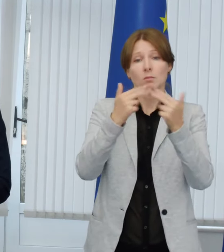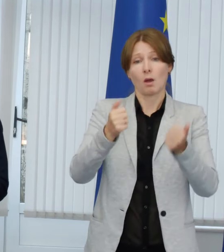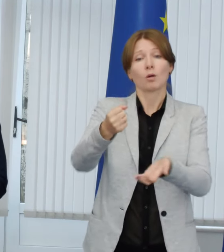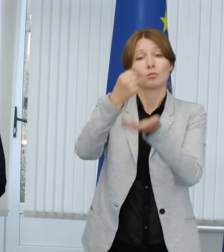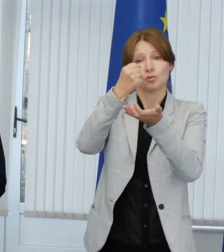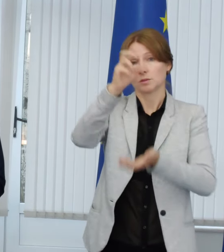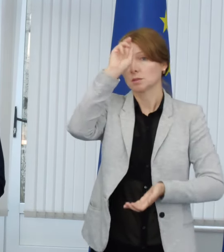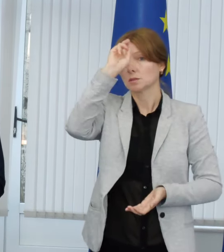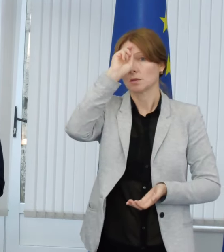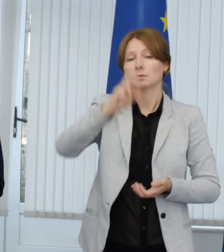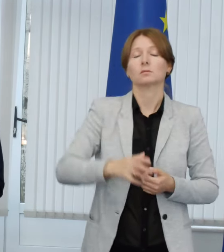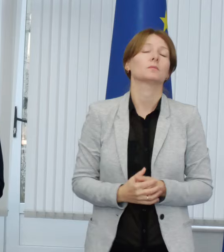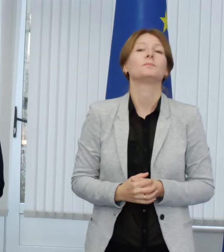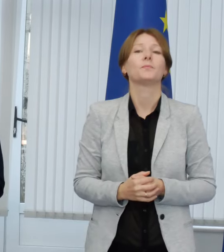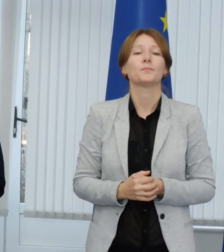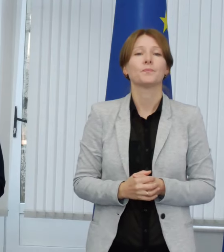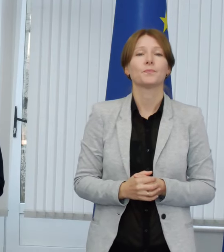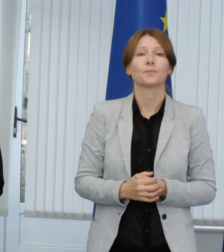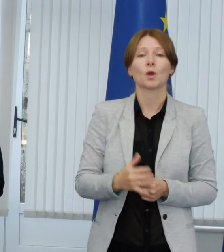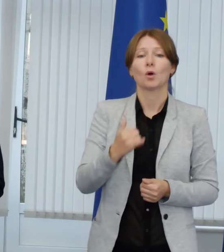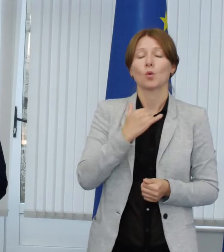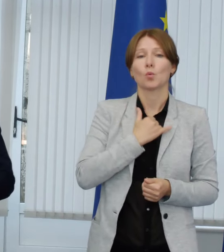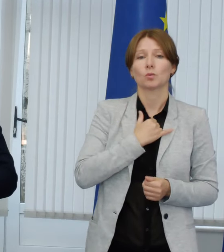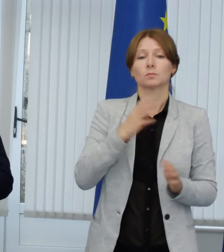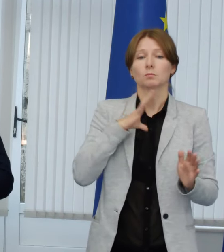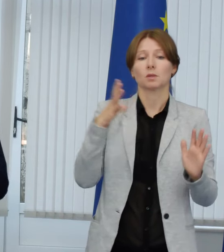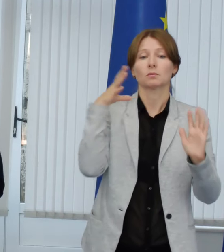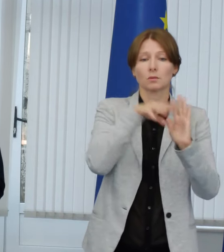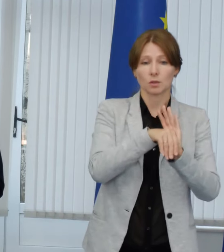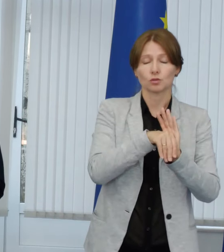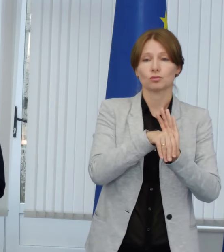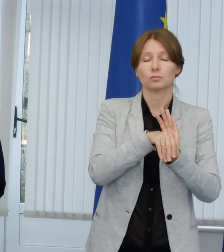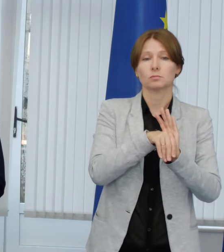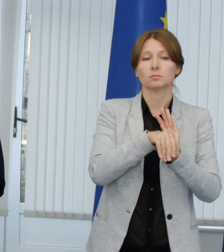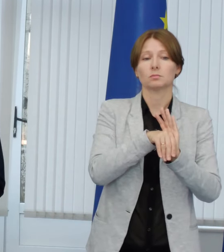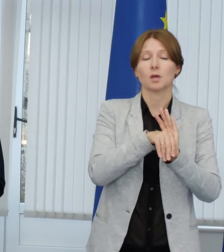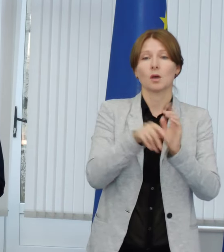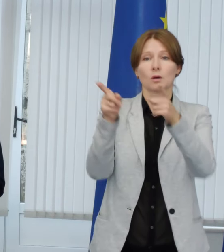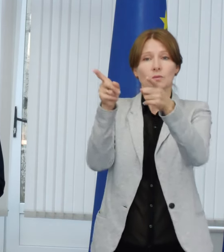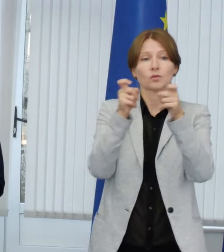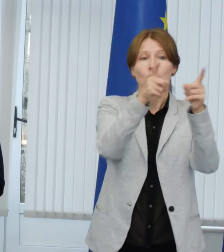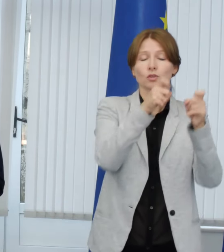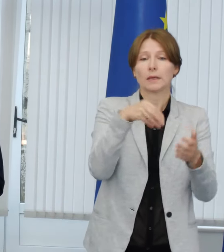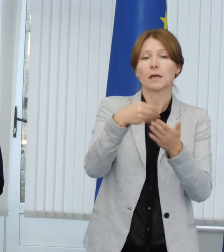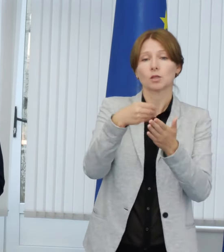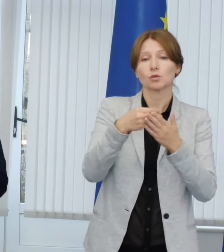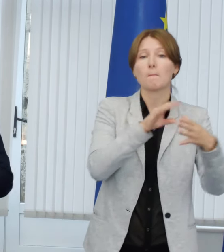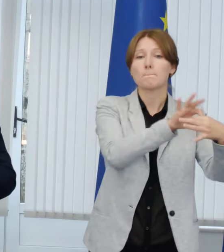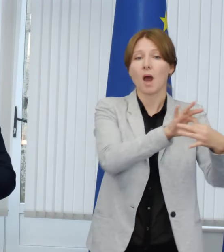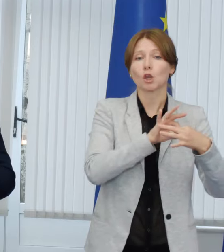de stat, pentru că am avut inclusiv și am putut să mobilizăm resurse din partea